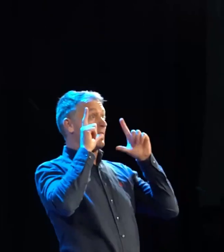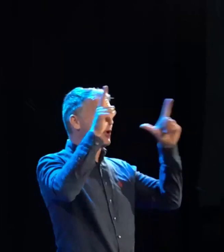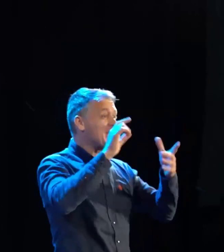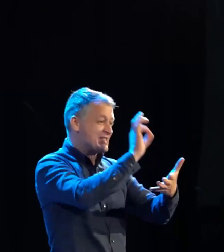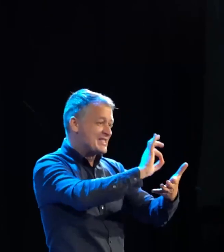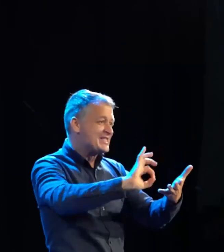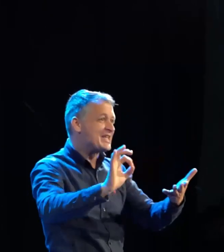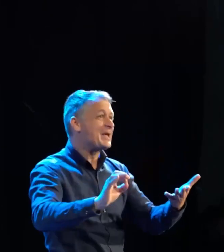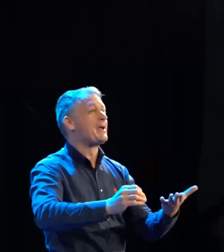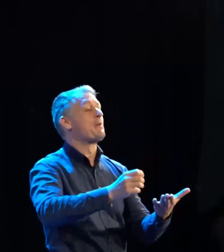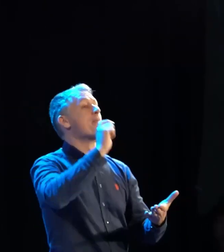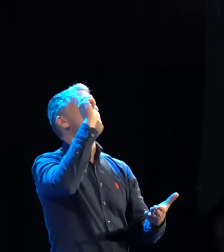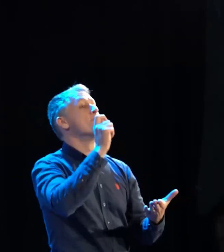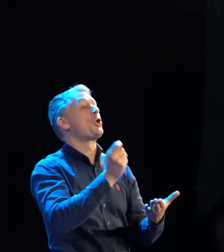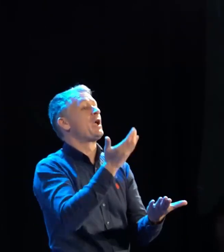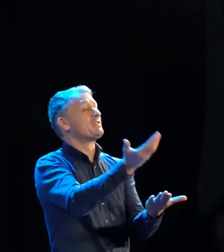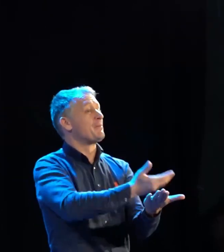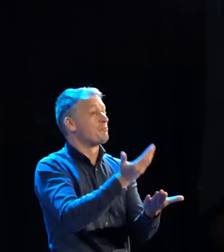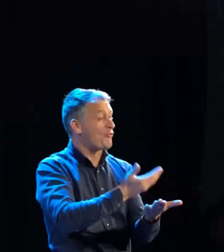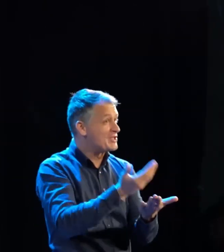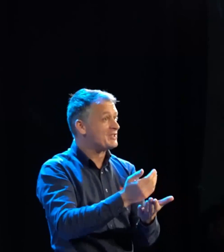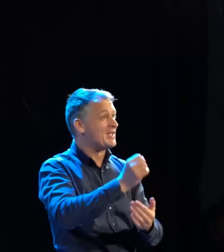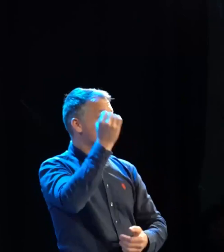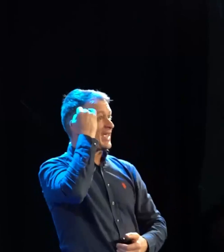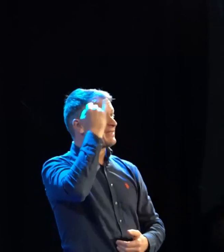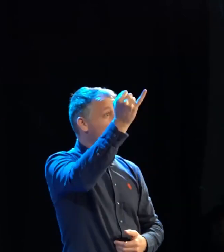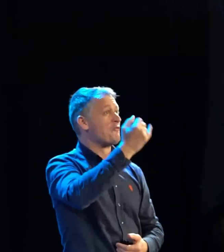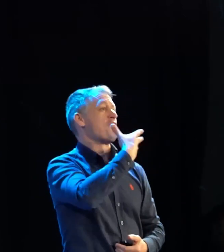proiecte despre idei nemaipomenite.